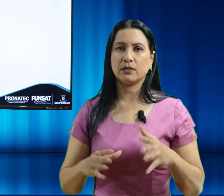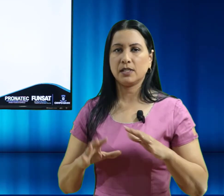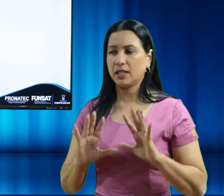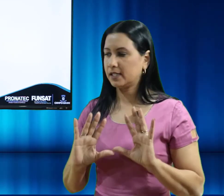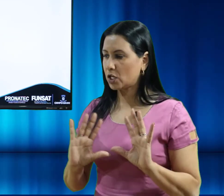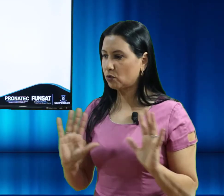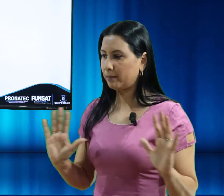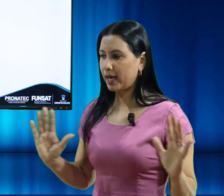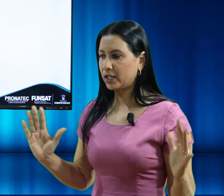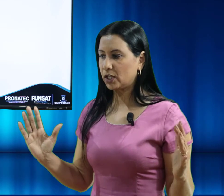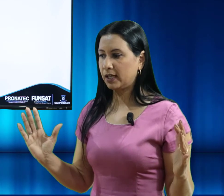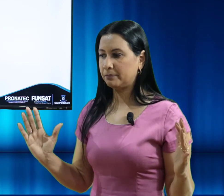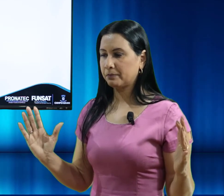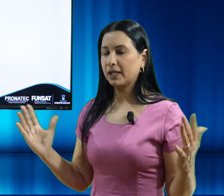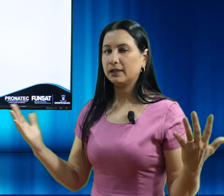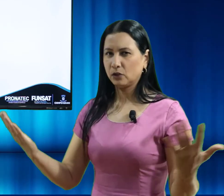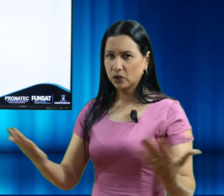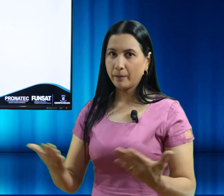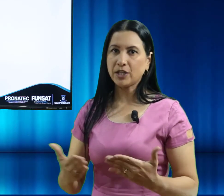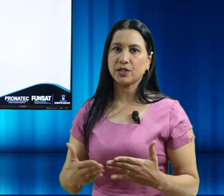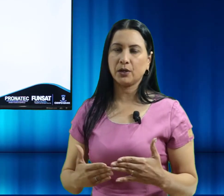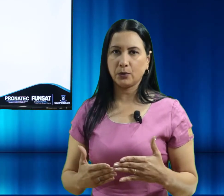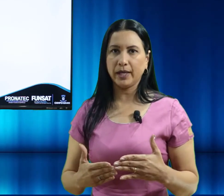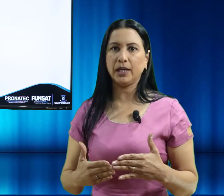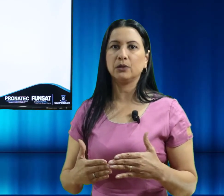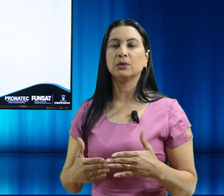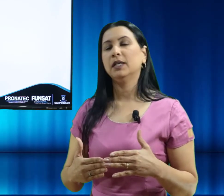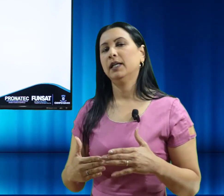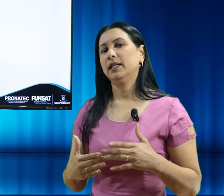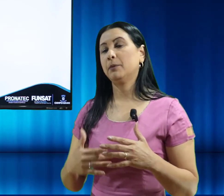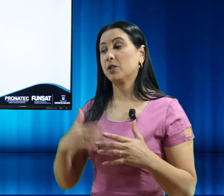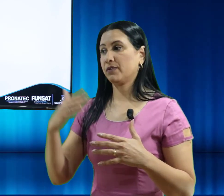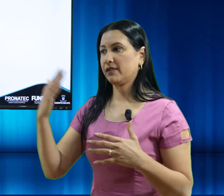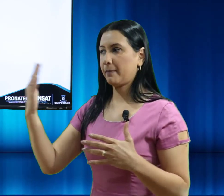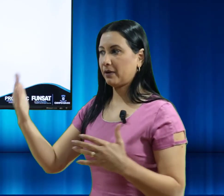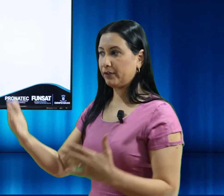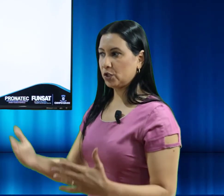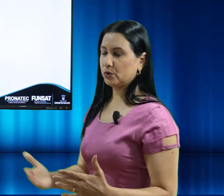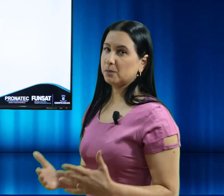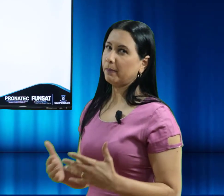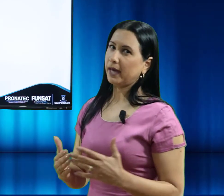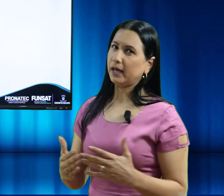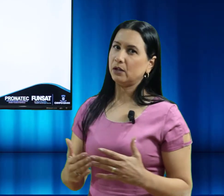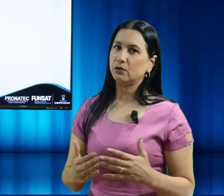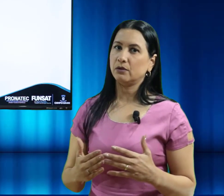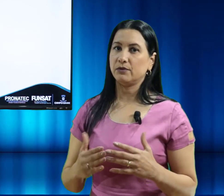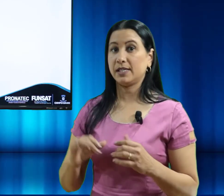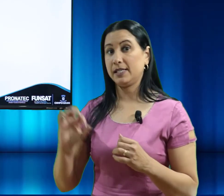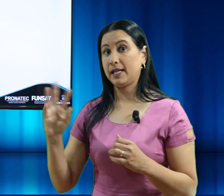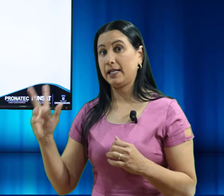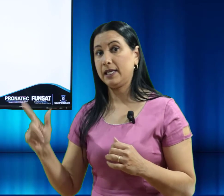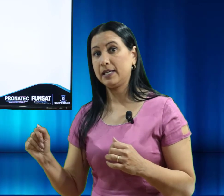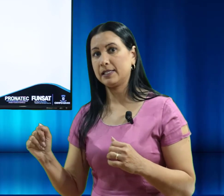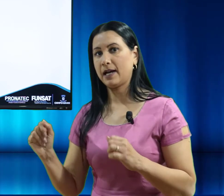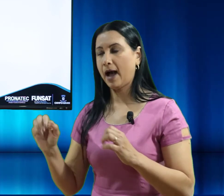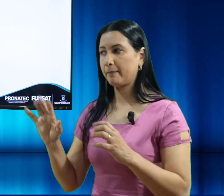que seja um ambiente totalmente tranquilo. Depois você vai para frente do espelho, você sinaliza, abre lá